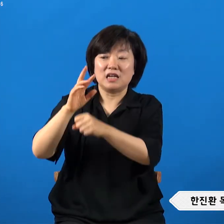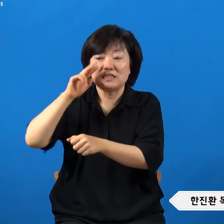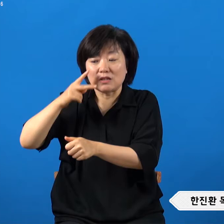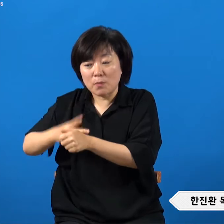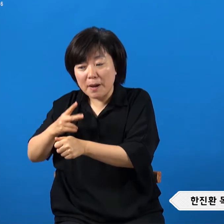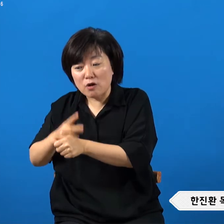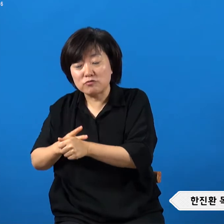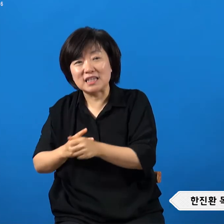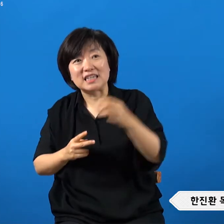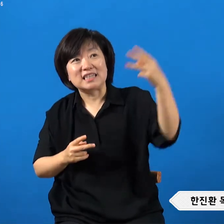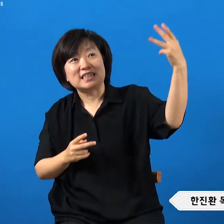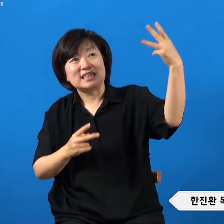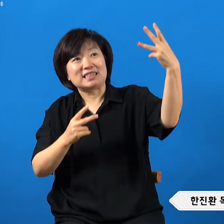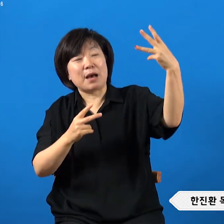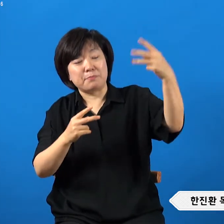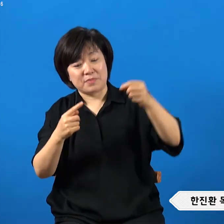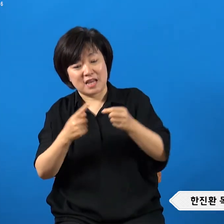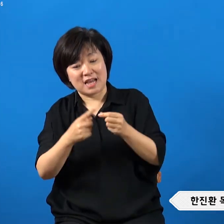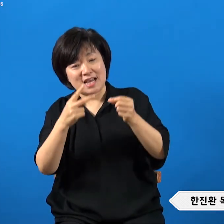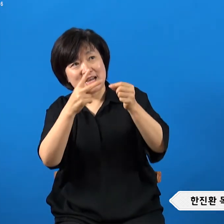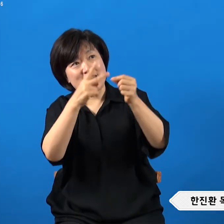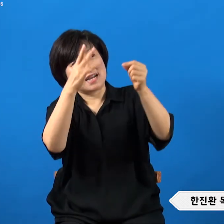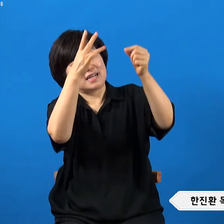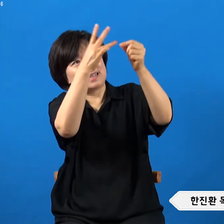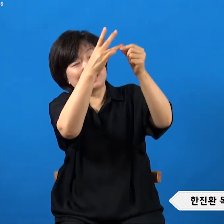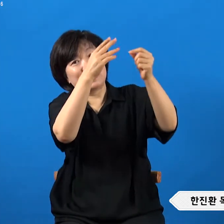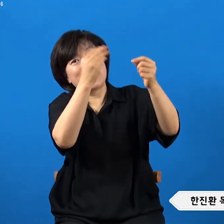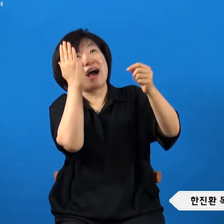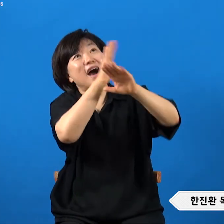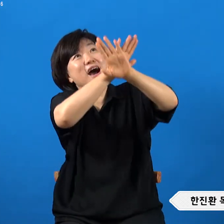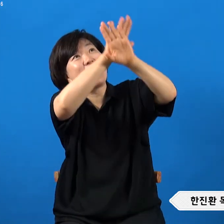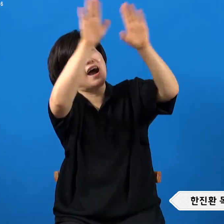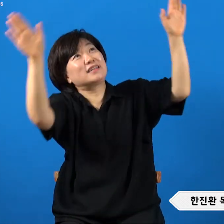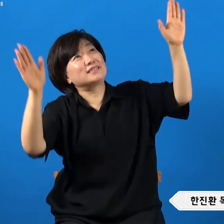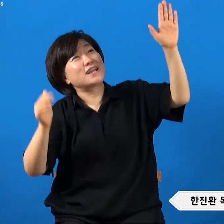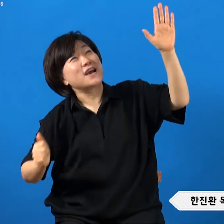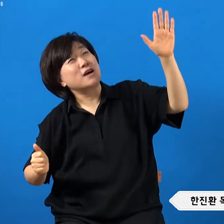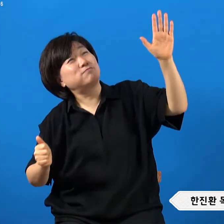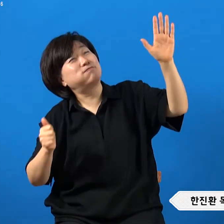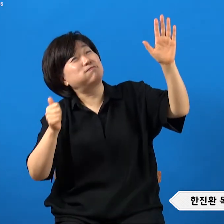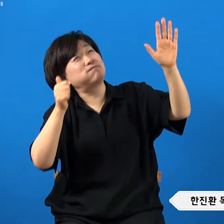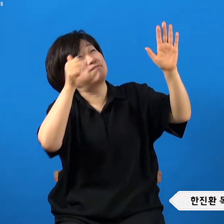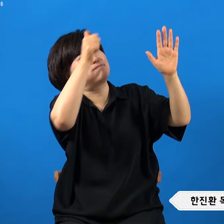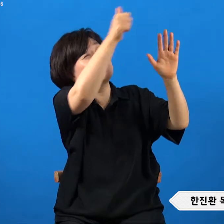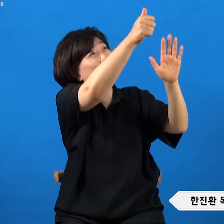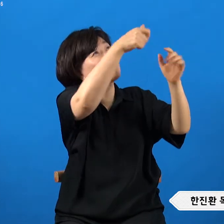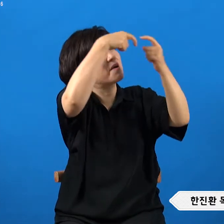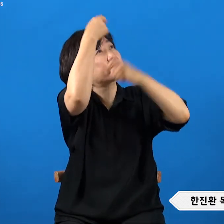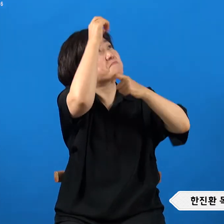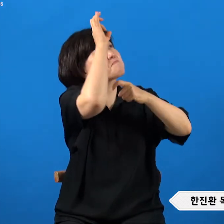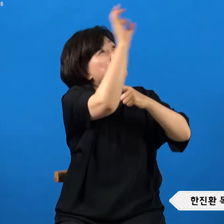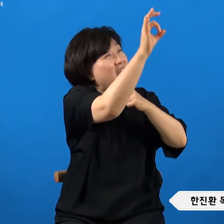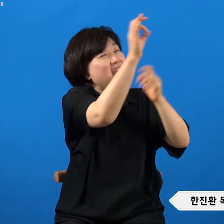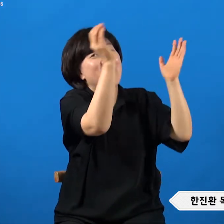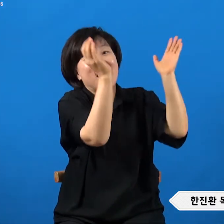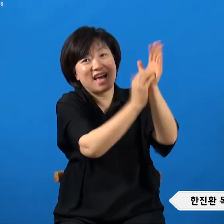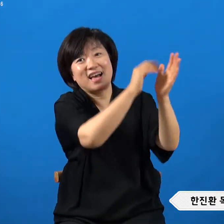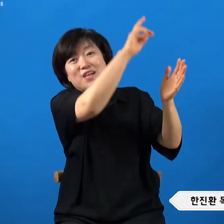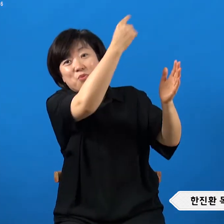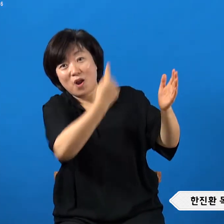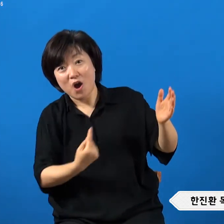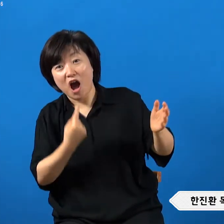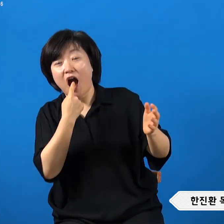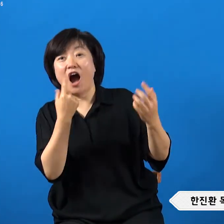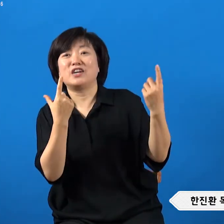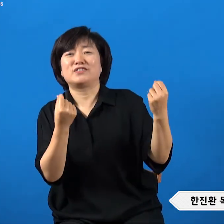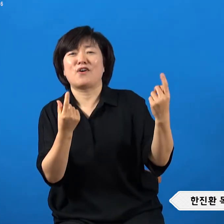삼층천에 끌어올려가서 가히 사람의 말로 이룰 수 없는 광경을 보았다 한 그 비슷하게 정말 사람의 말로 뭐라고